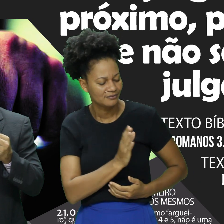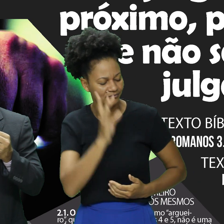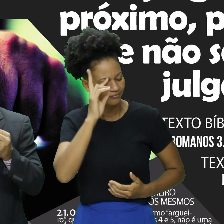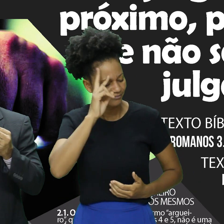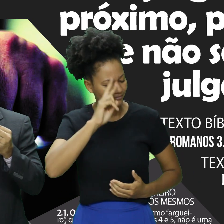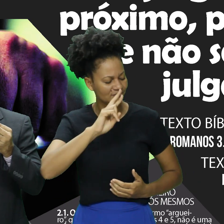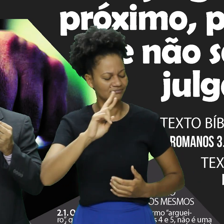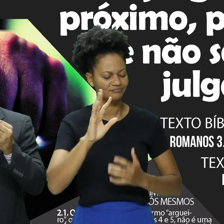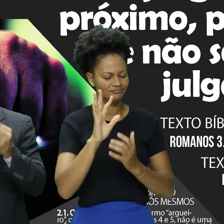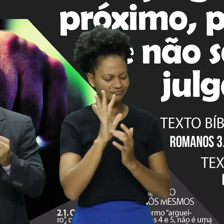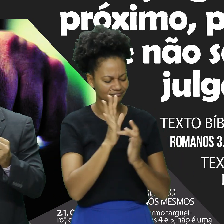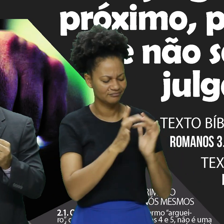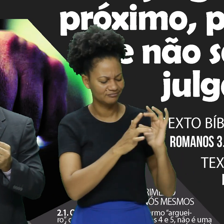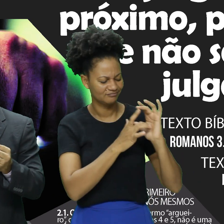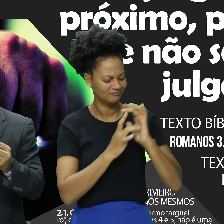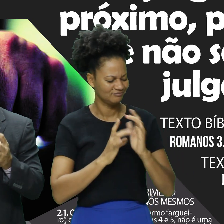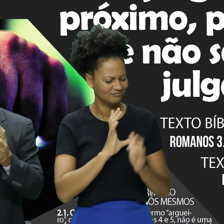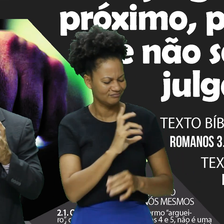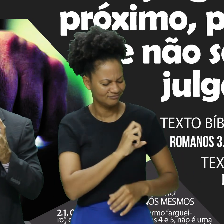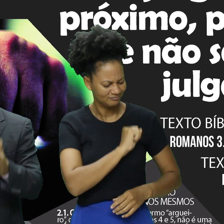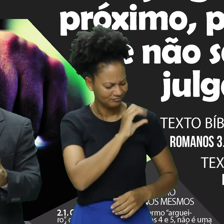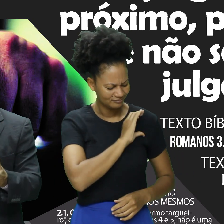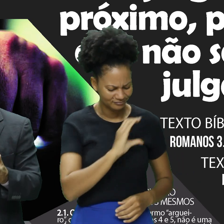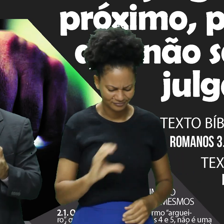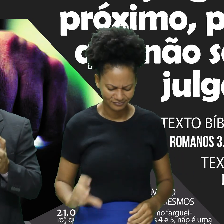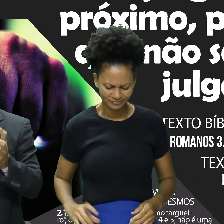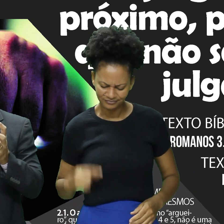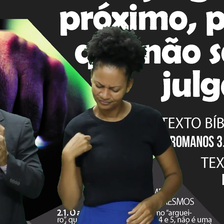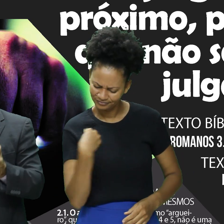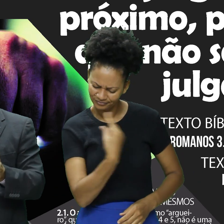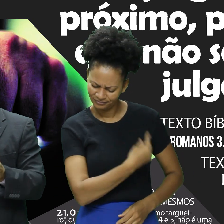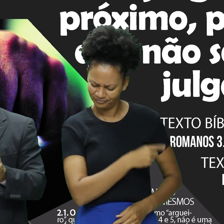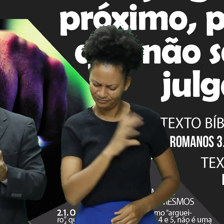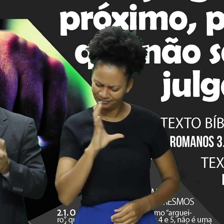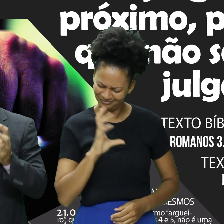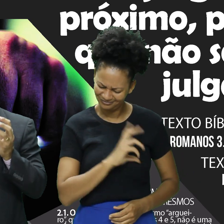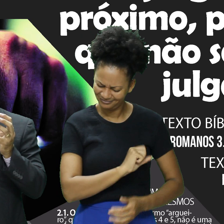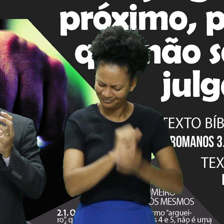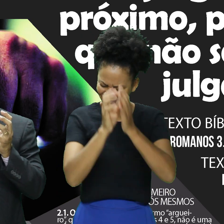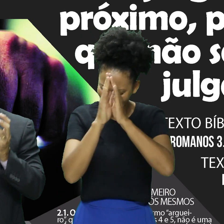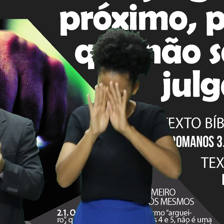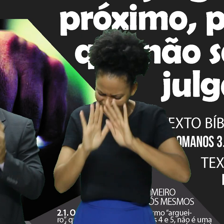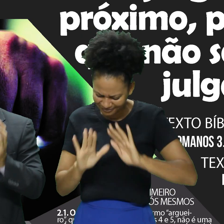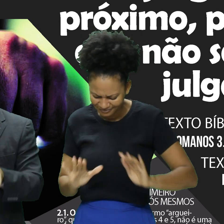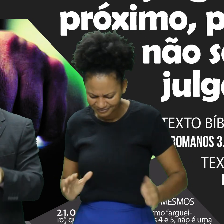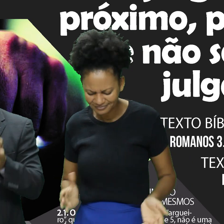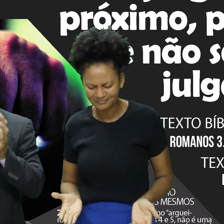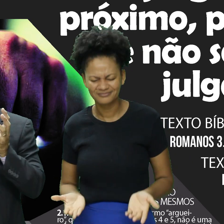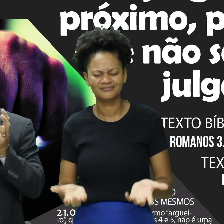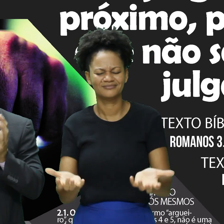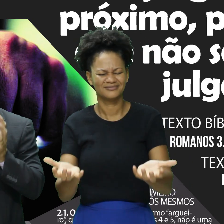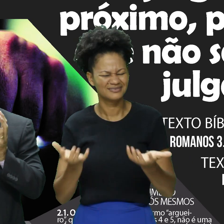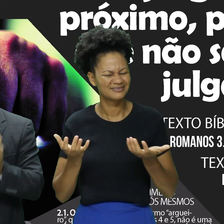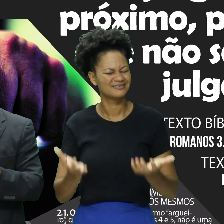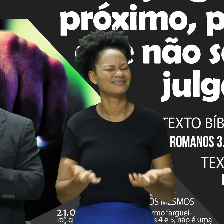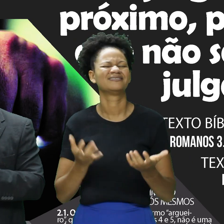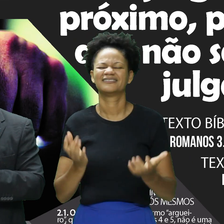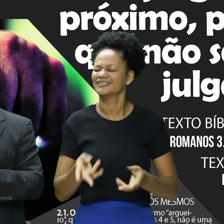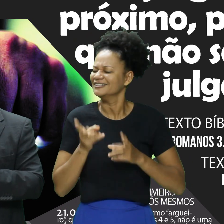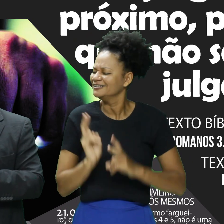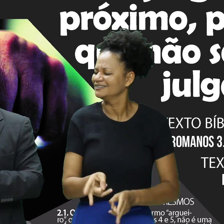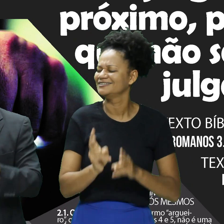Jesus, querido Cristo, nós te amamos e te adoramos e queremos mais e mais aprender da